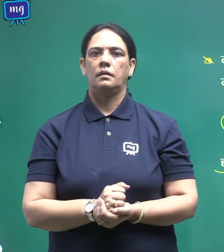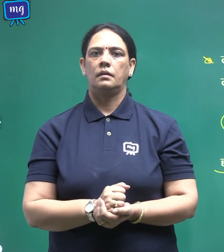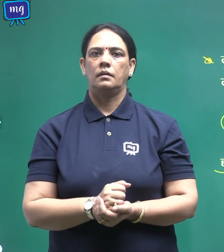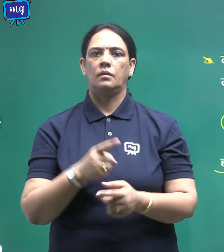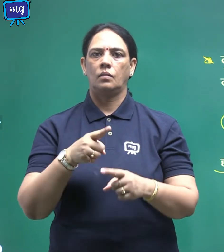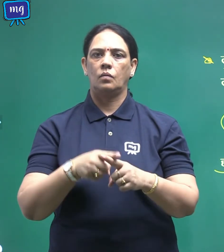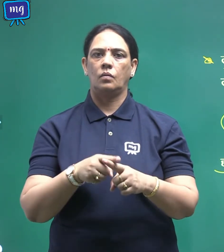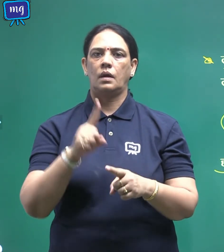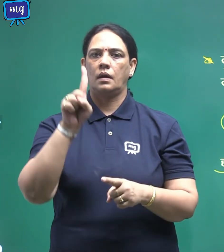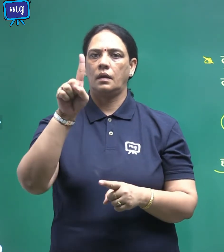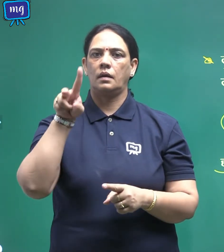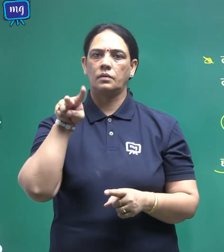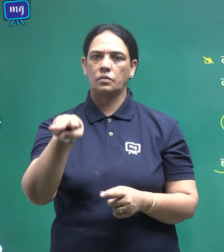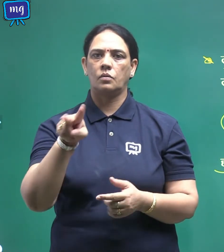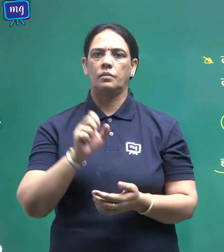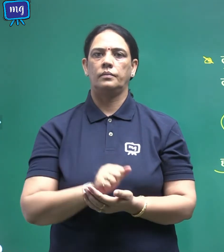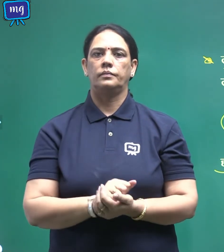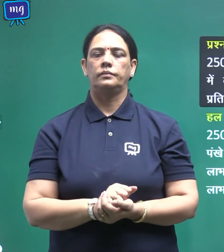गुणा 100।